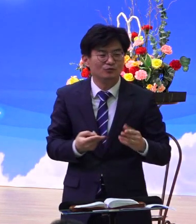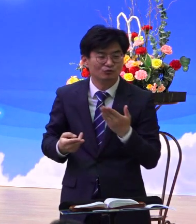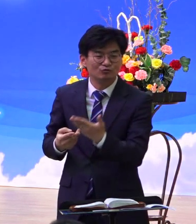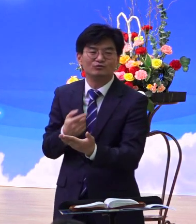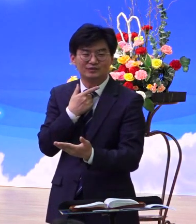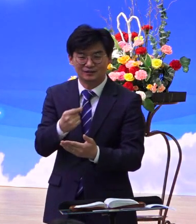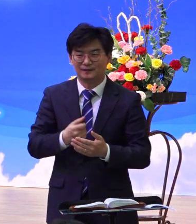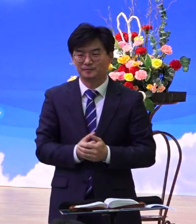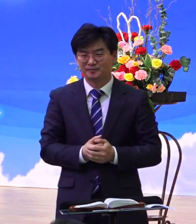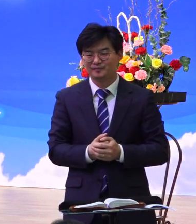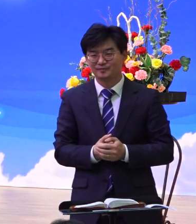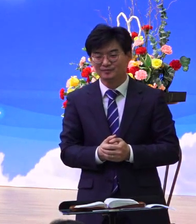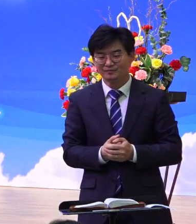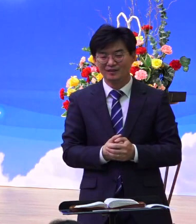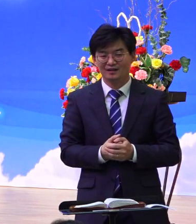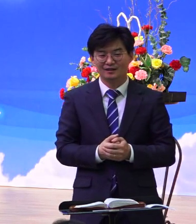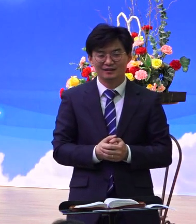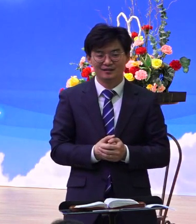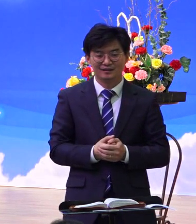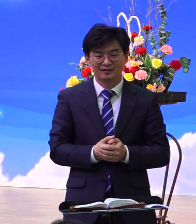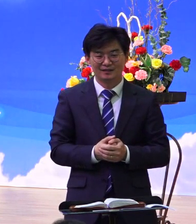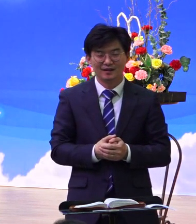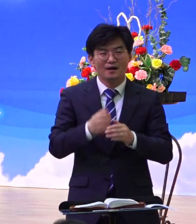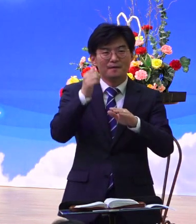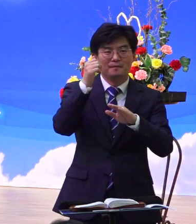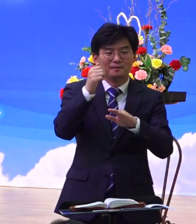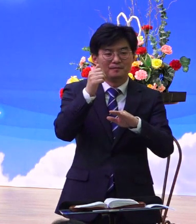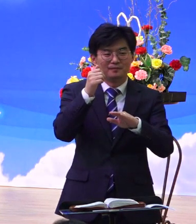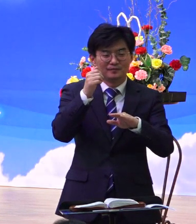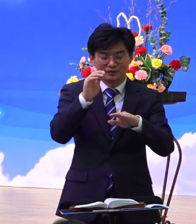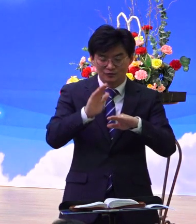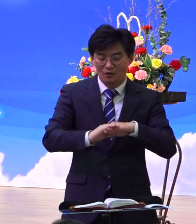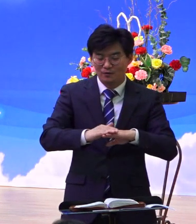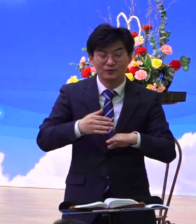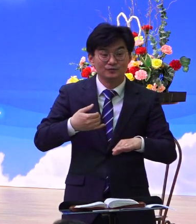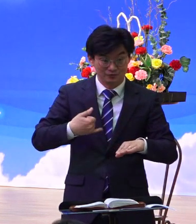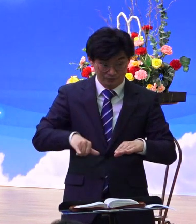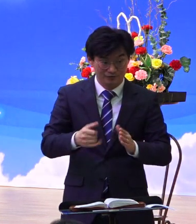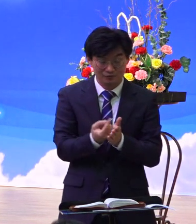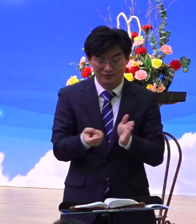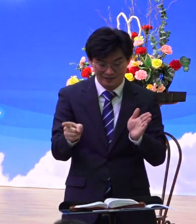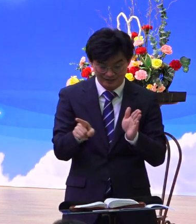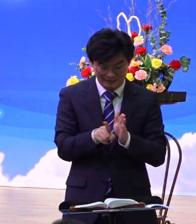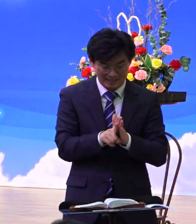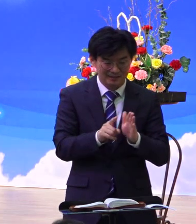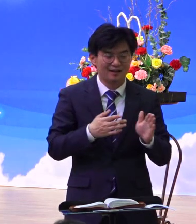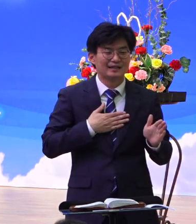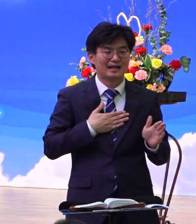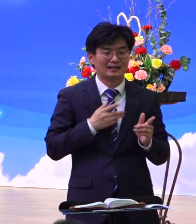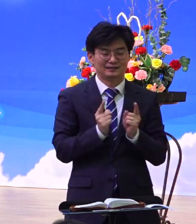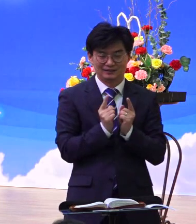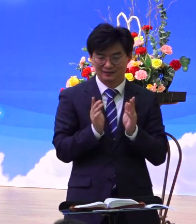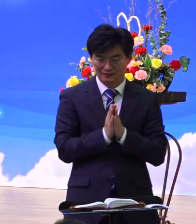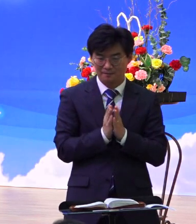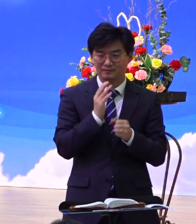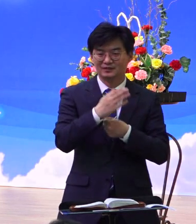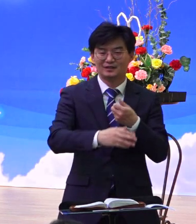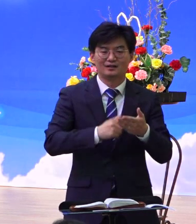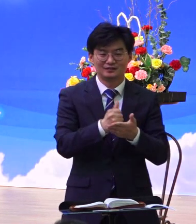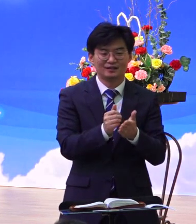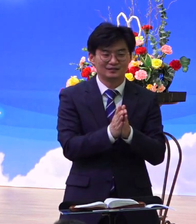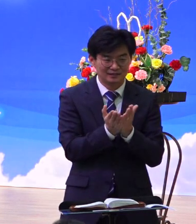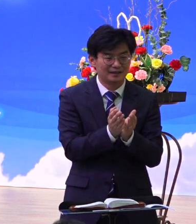아직 성경이 덜 필사가 되어서 마지막 그 한 손주 위해서 성경을 필사하고 있다라고 하셨습니다.